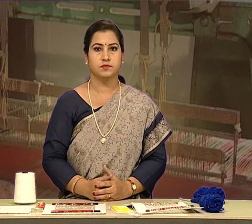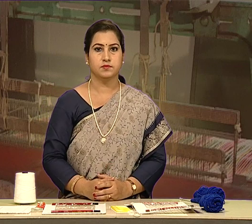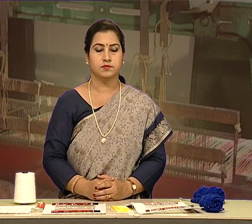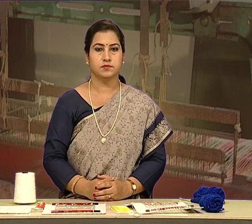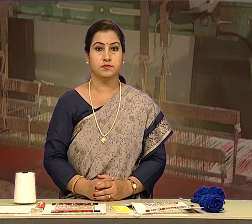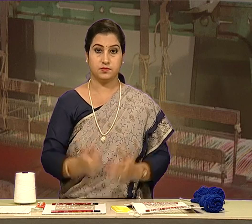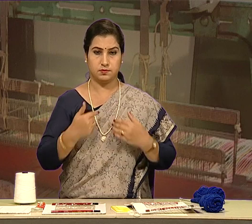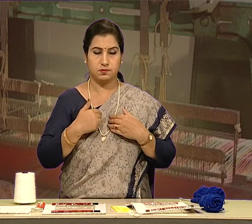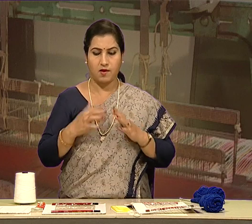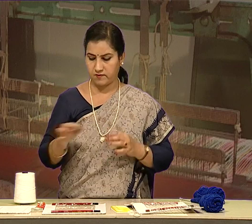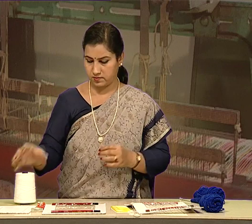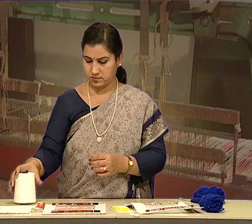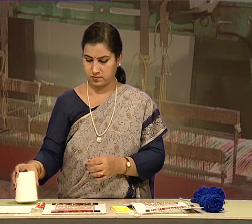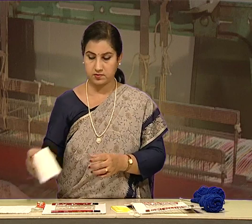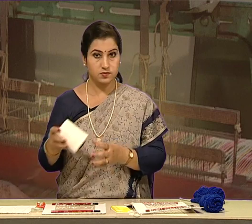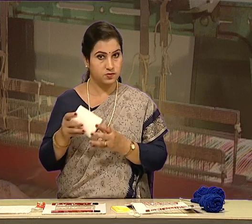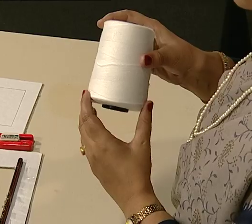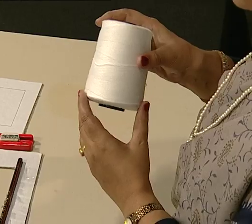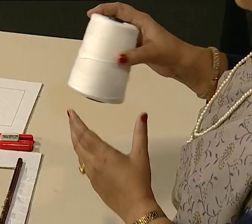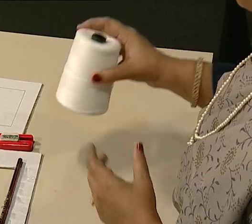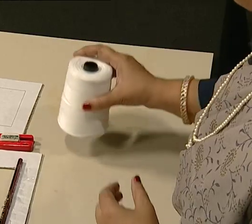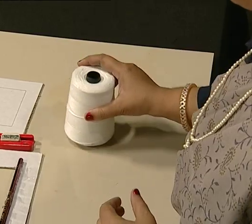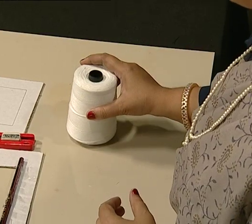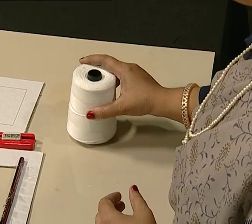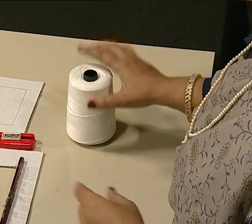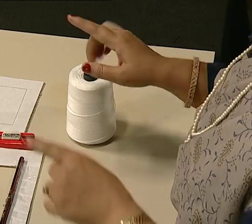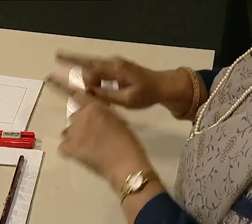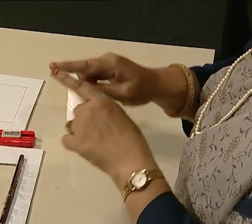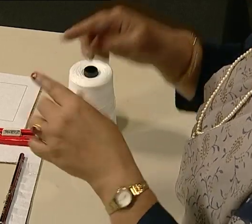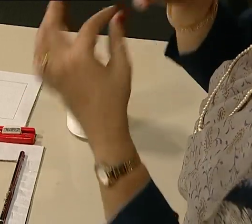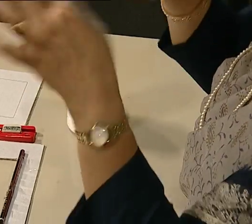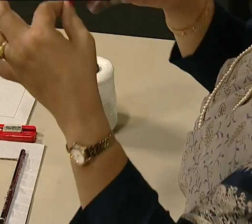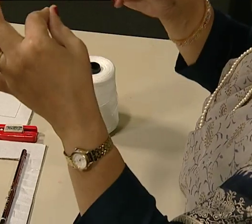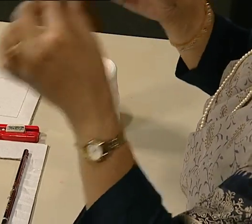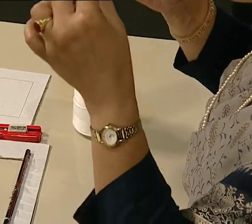मेरे पास ये तागा है और गत्ते का बना ये ढांचा है।